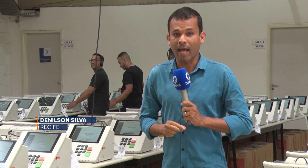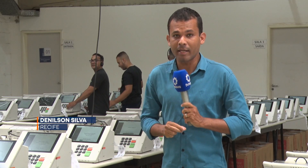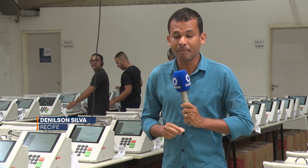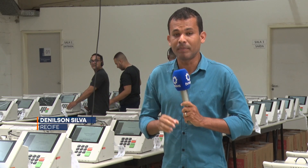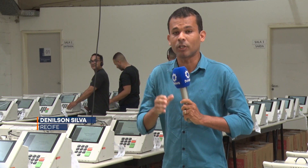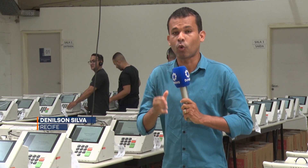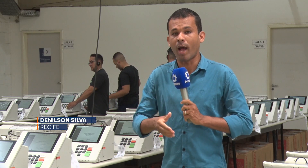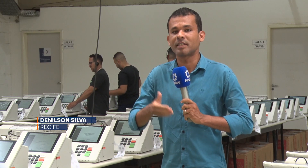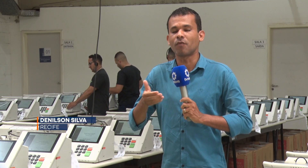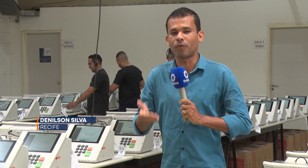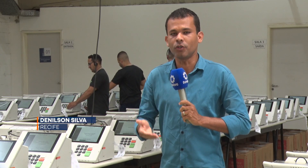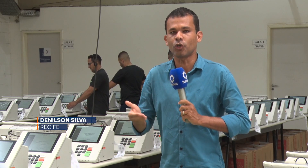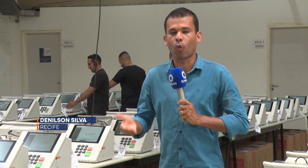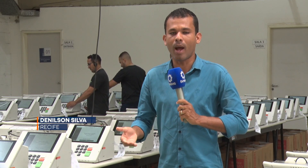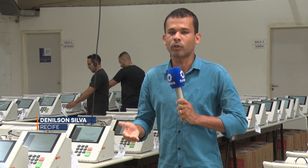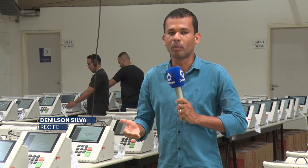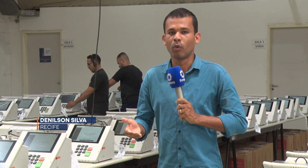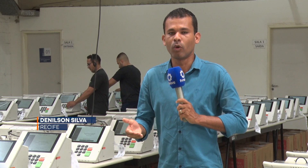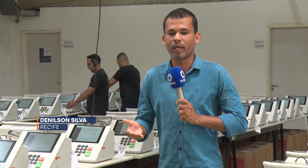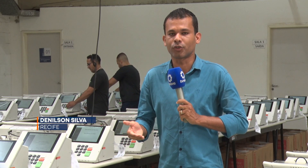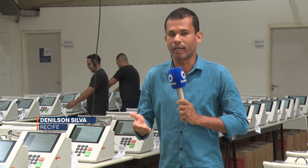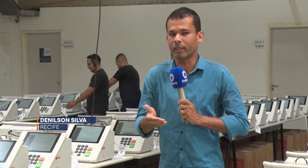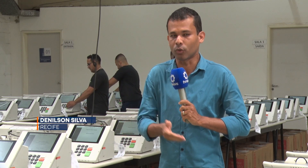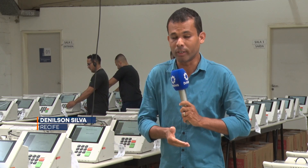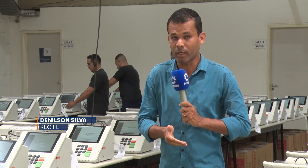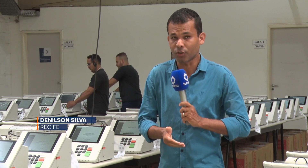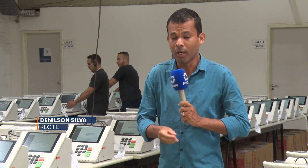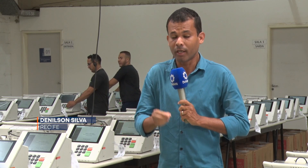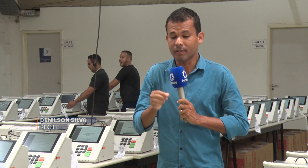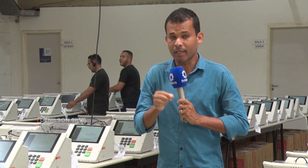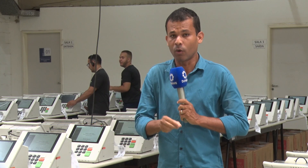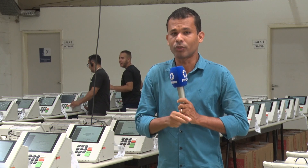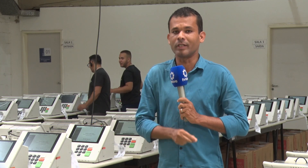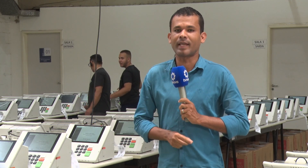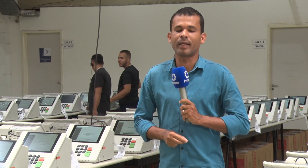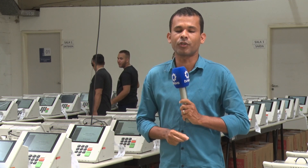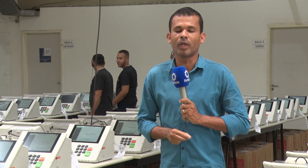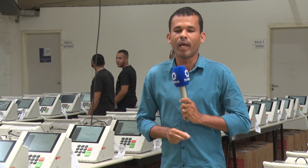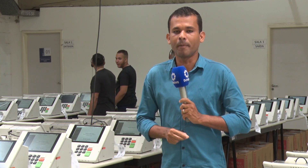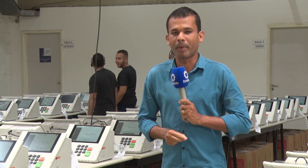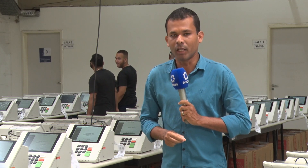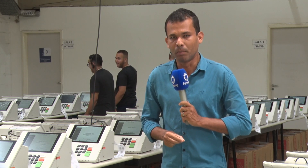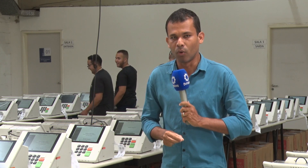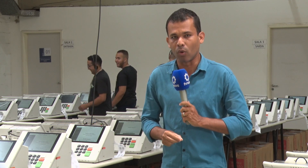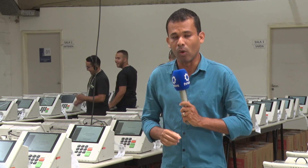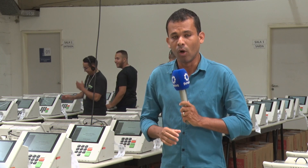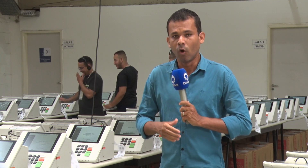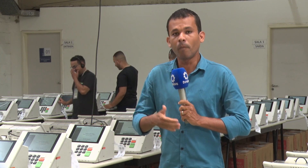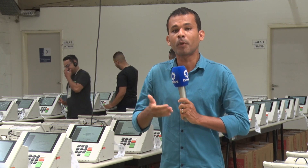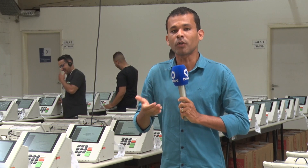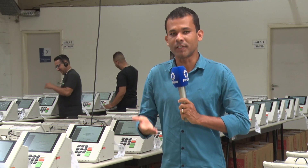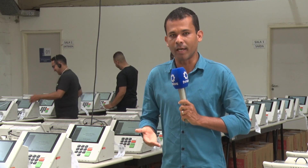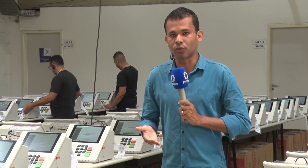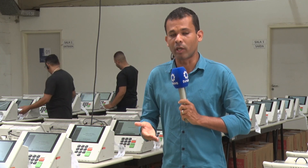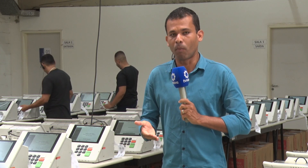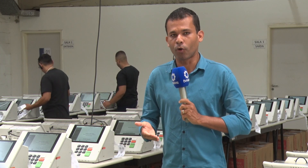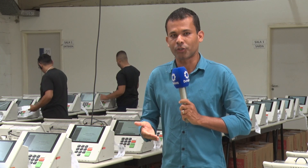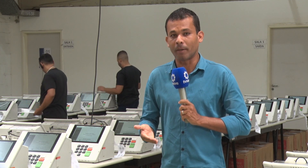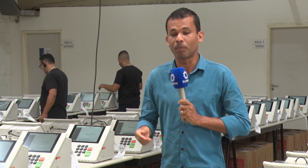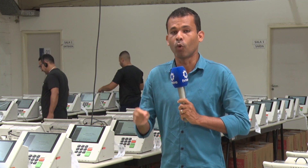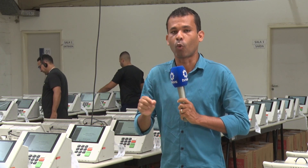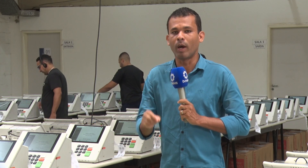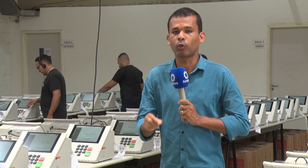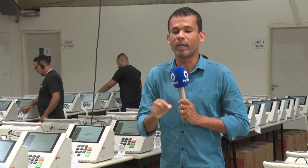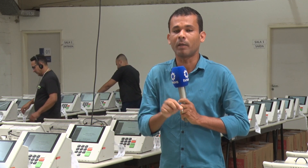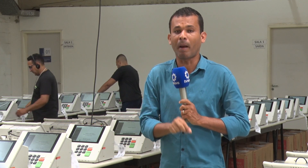cada detalhe das quase 24 mil urnas eletrônicas que serão utilizadas em Pernambuco. Um processo que